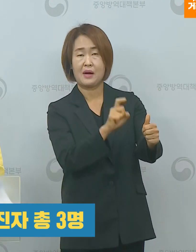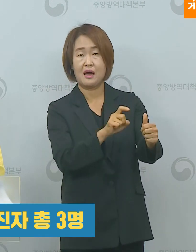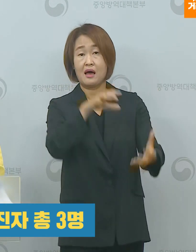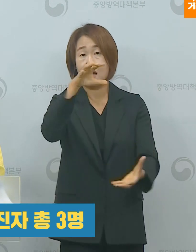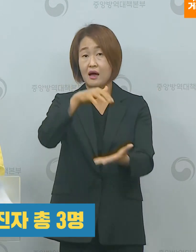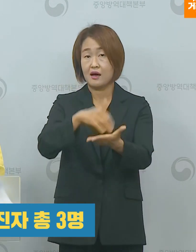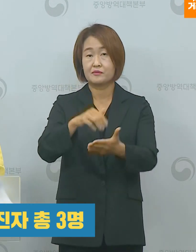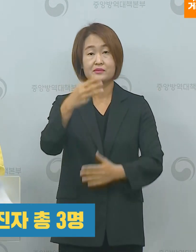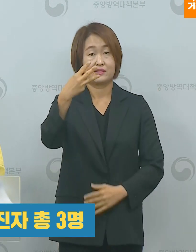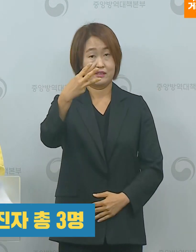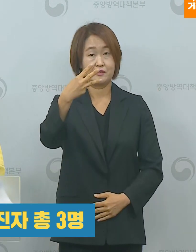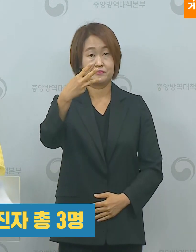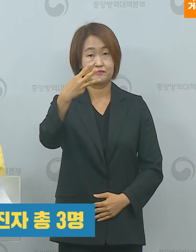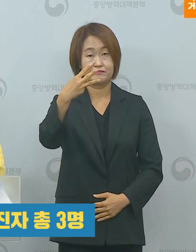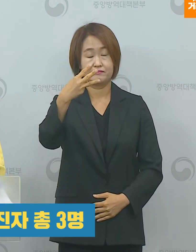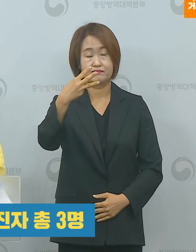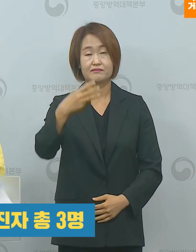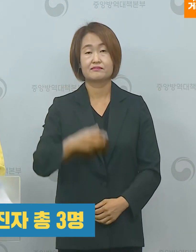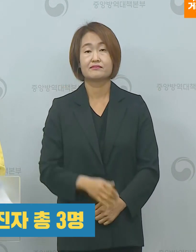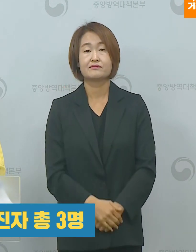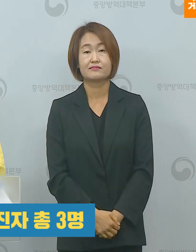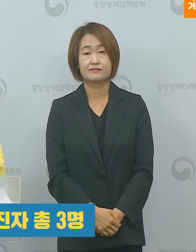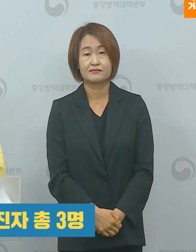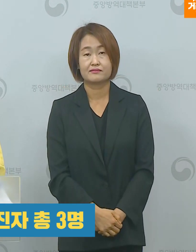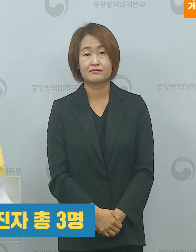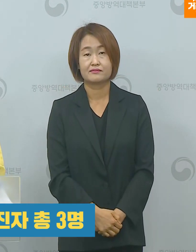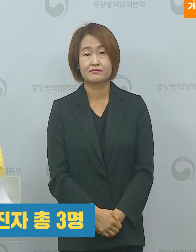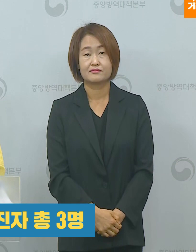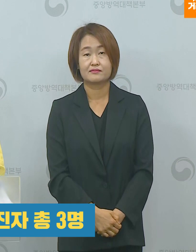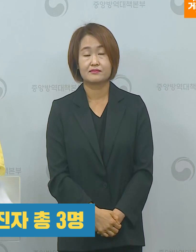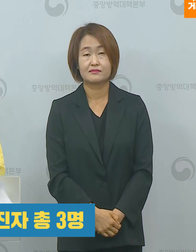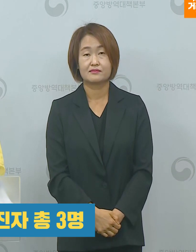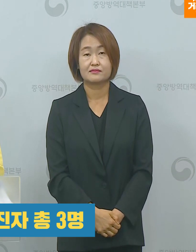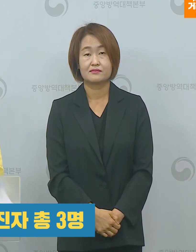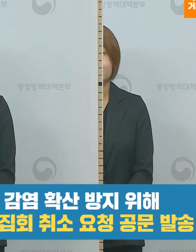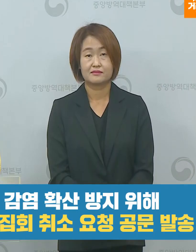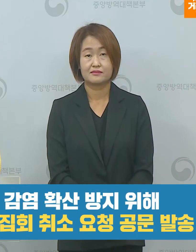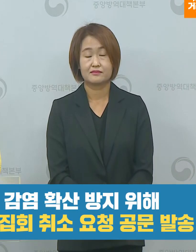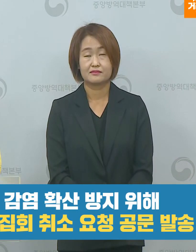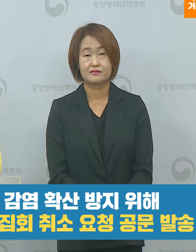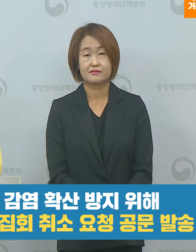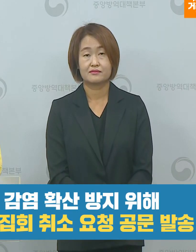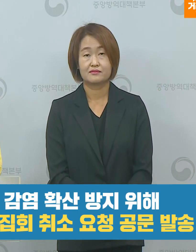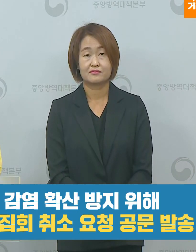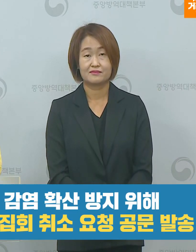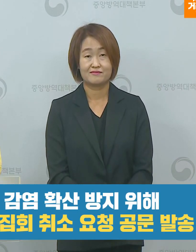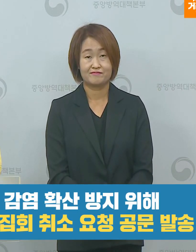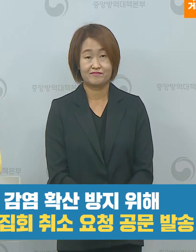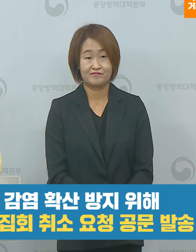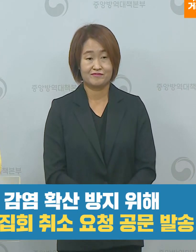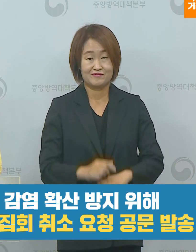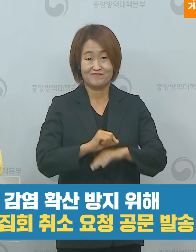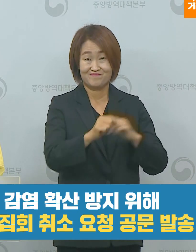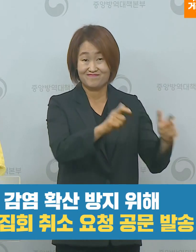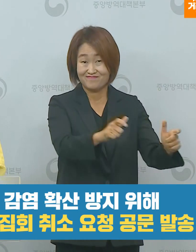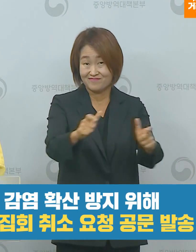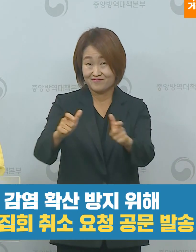총 3명의 환자를 발견하였습니다. 지자체 동향과